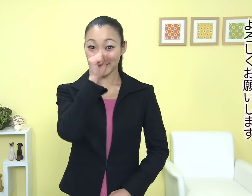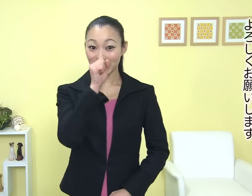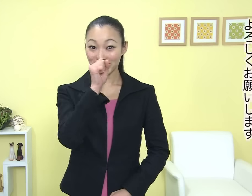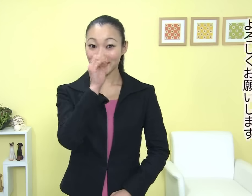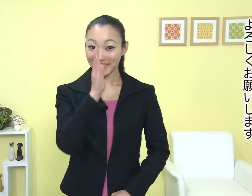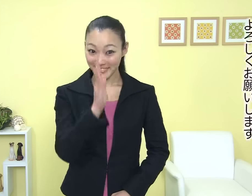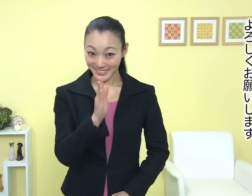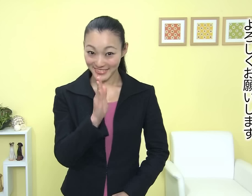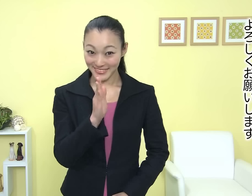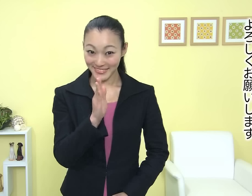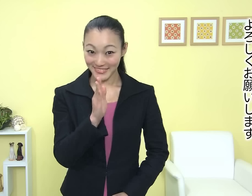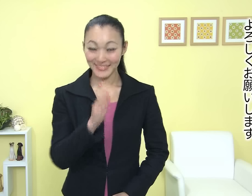よろしくお願いします。